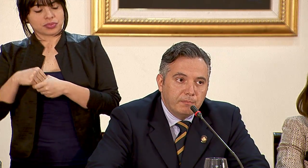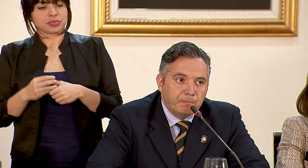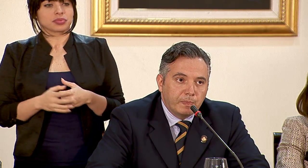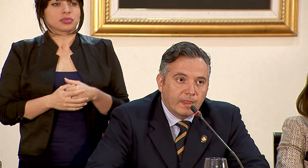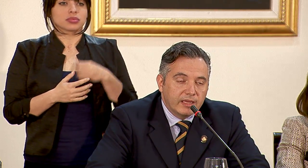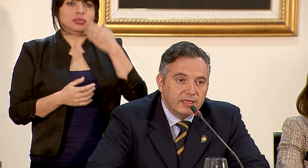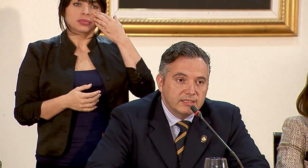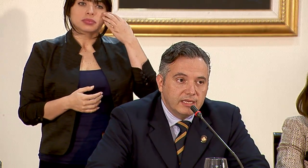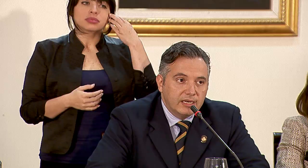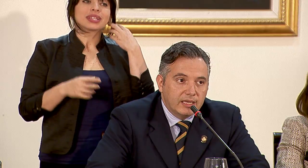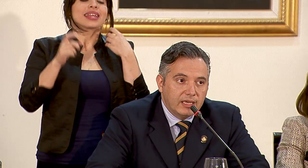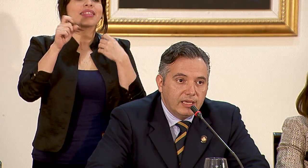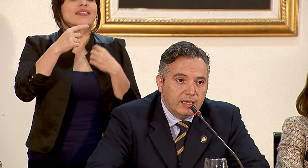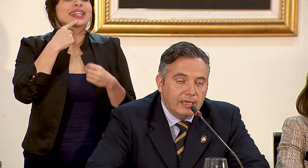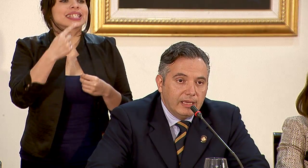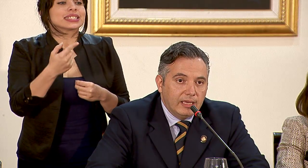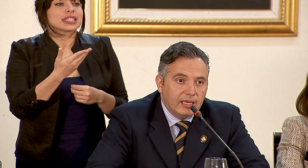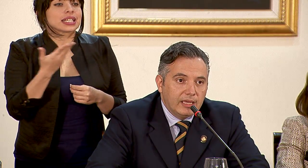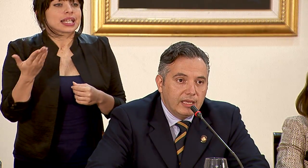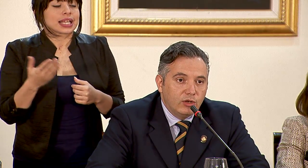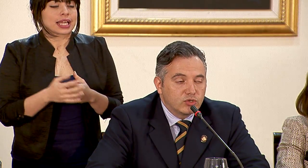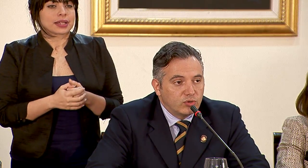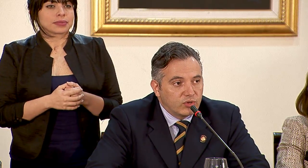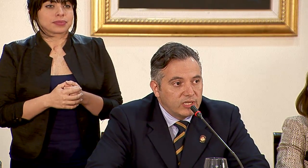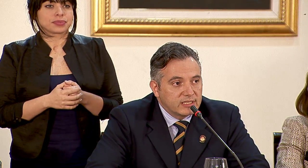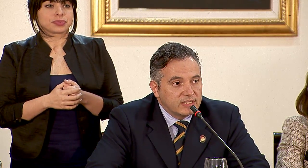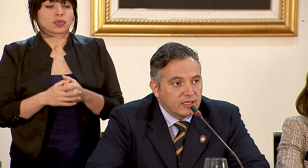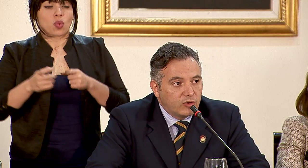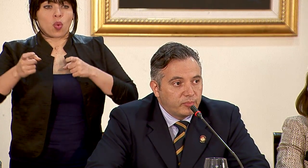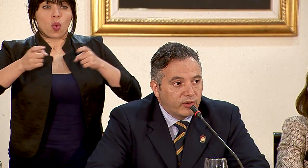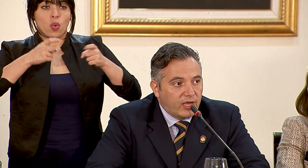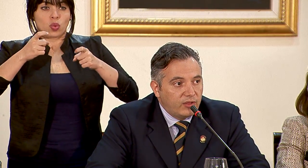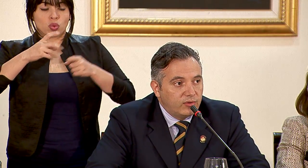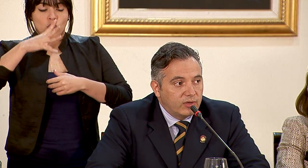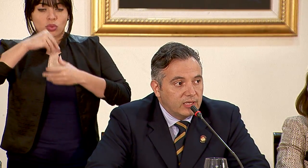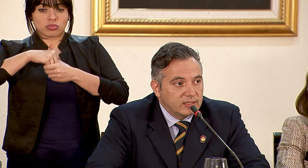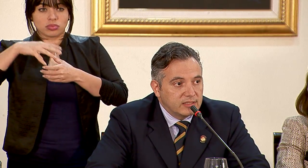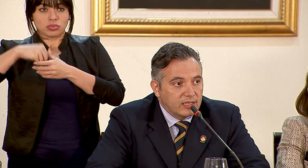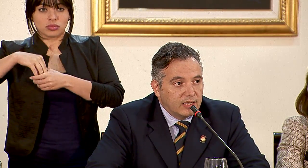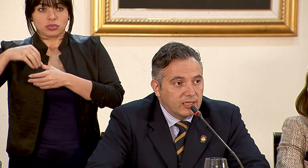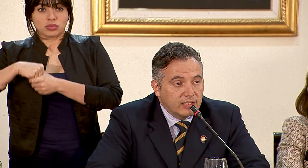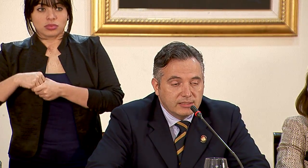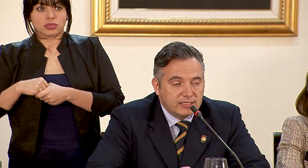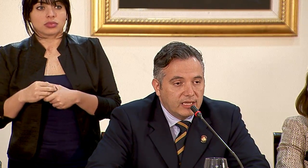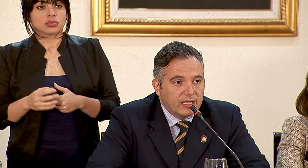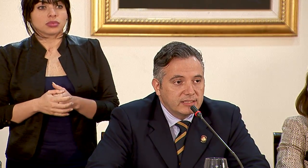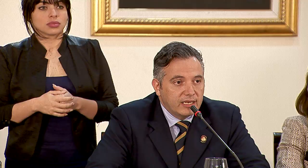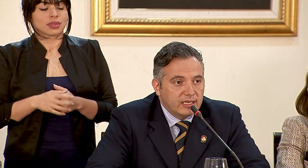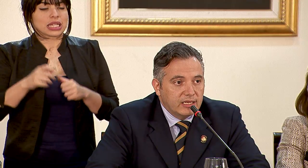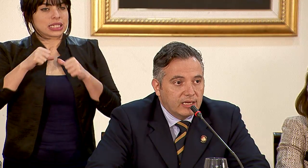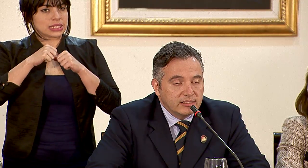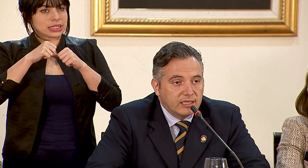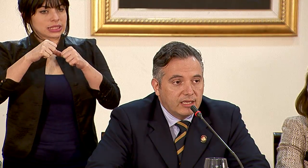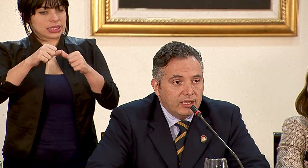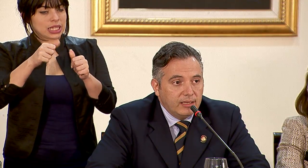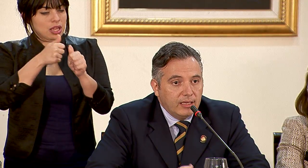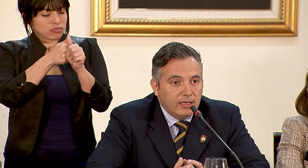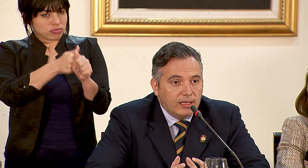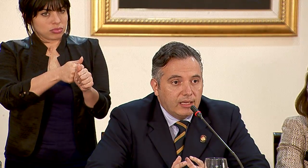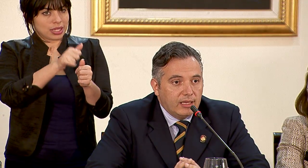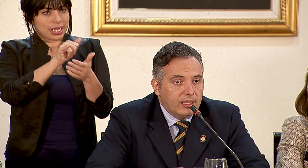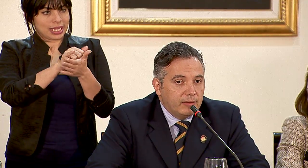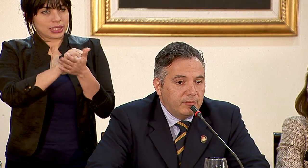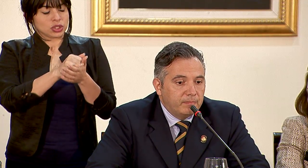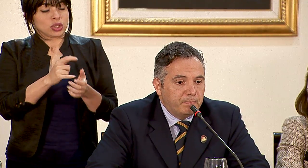Y hay que decir que los controles que se han incorporado siguen esa línea. Así que